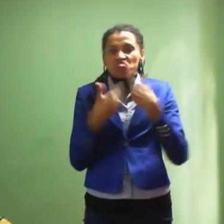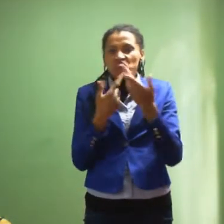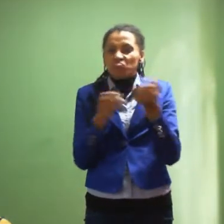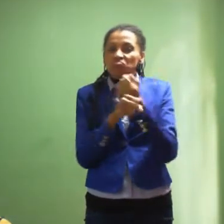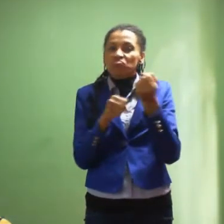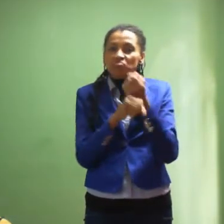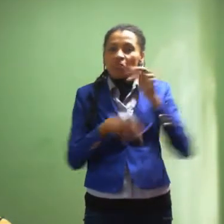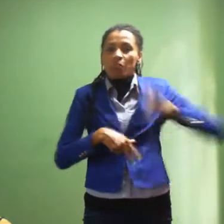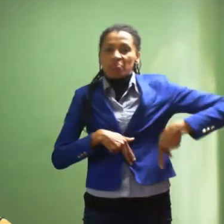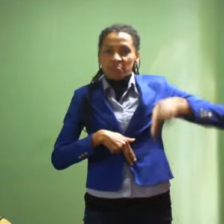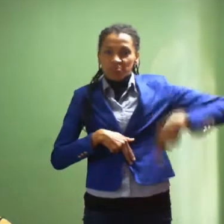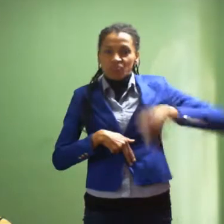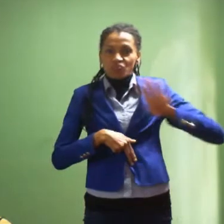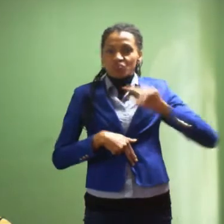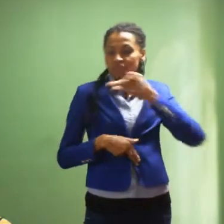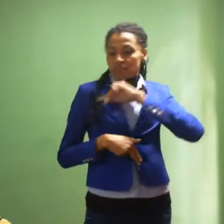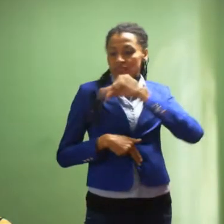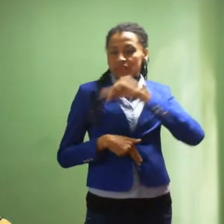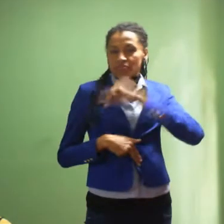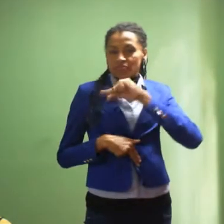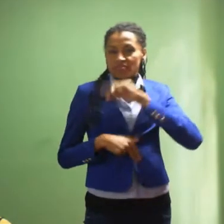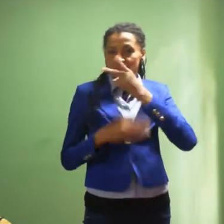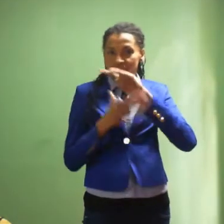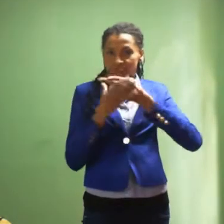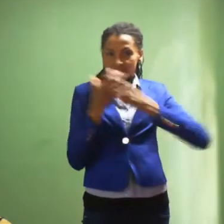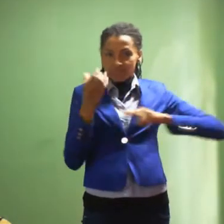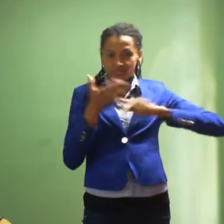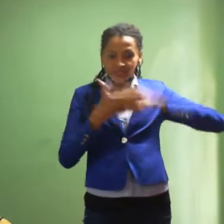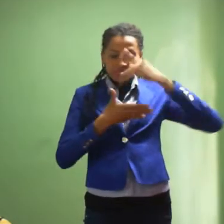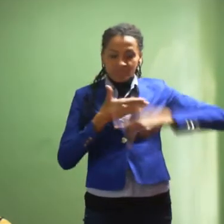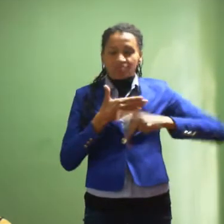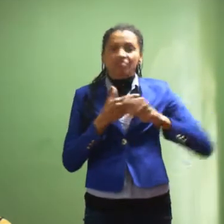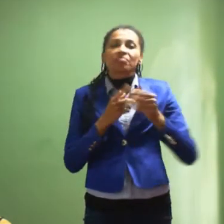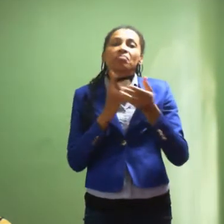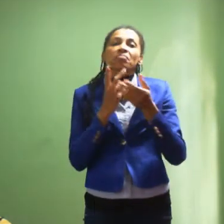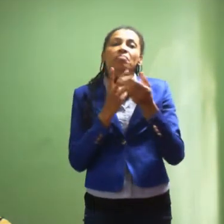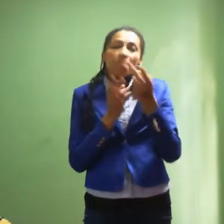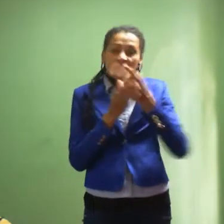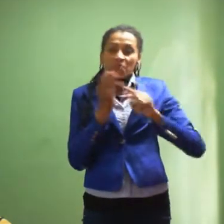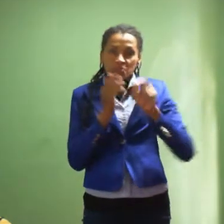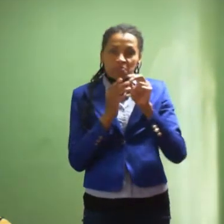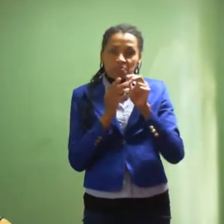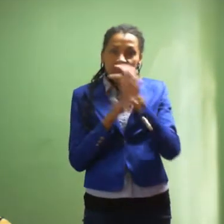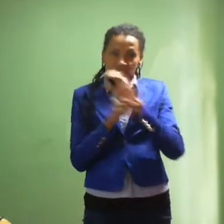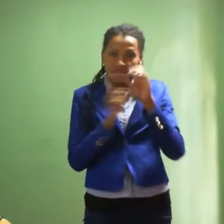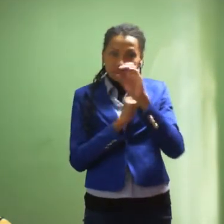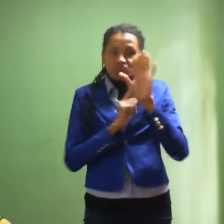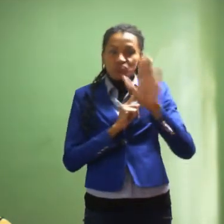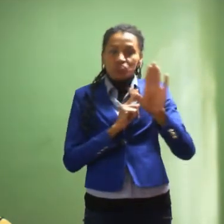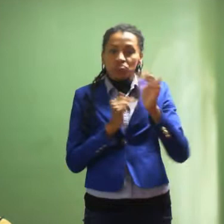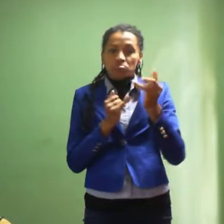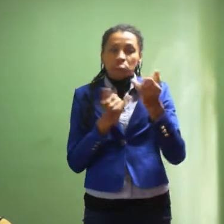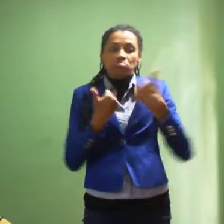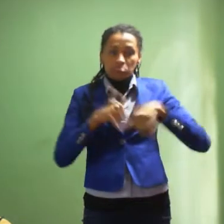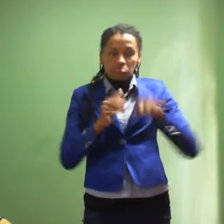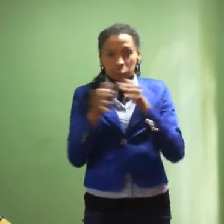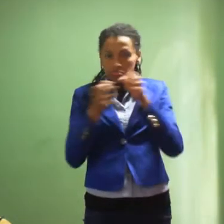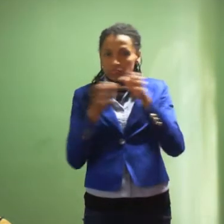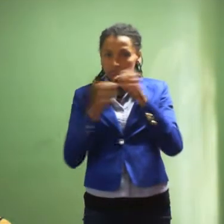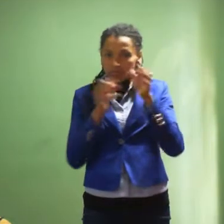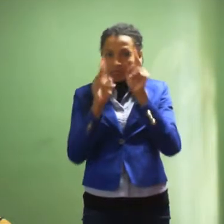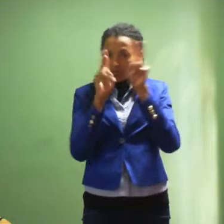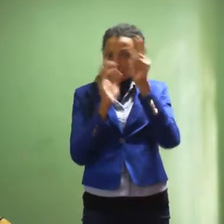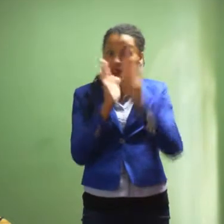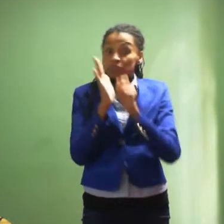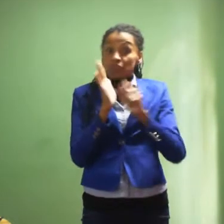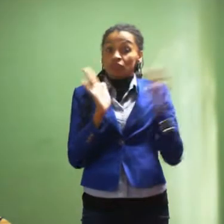trabajó en el espacio del proyecto educativo bilingüe y cultural La Lengua Escrita. Entonces vamos a partir por entender que la lengua